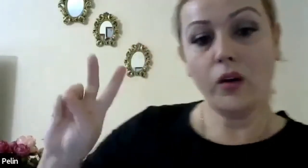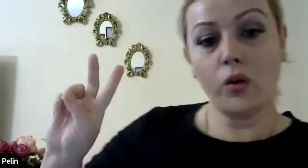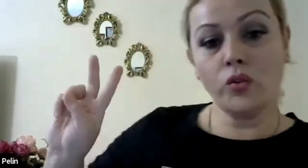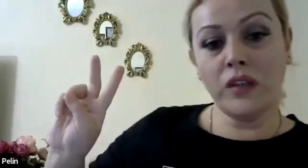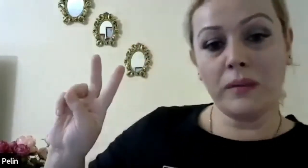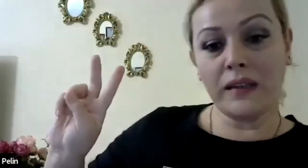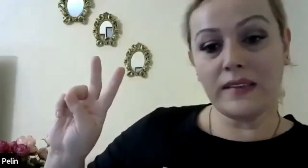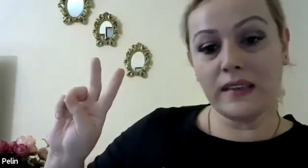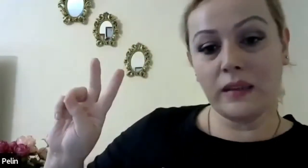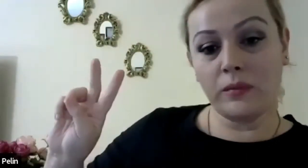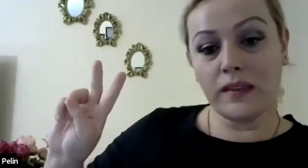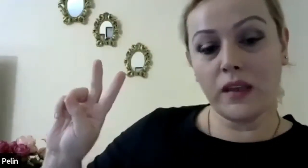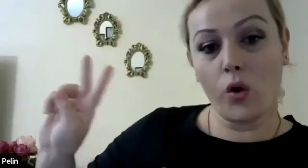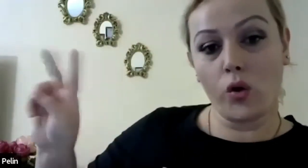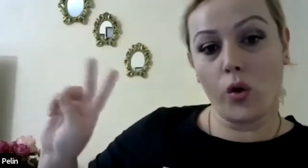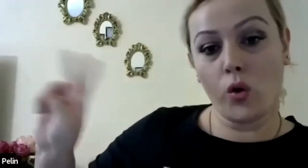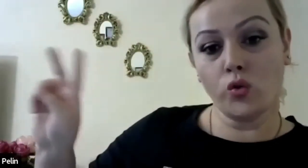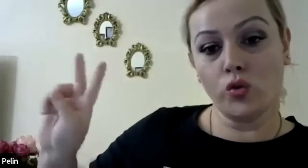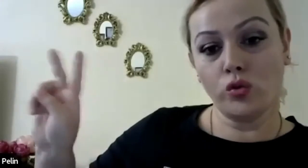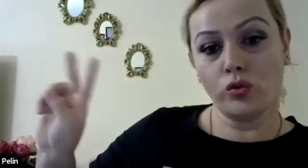Onun demek istediğimde ise onun